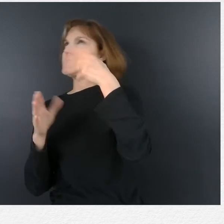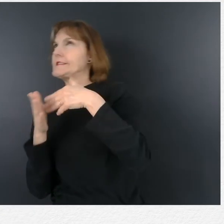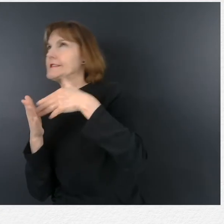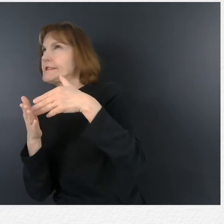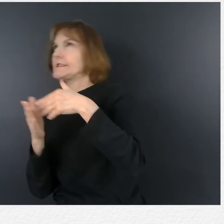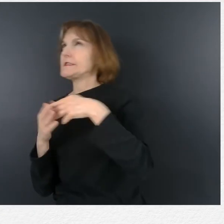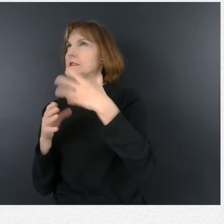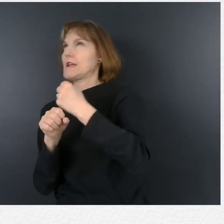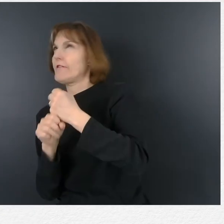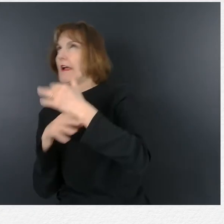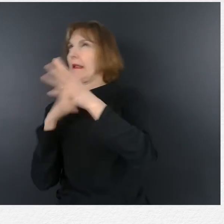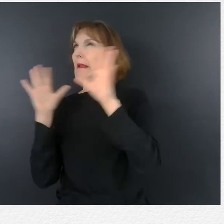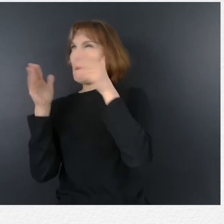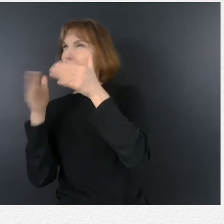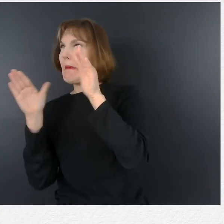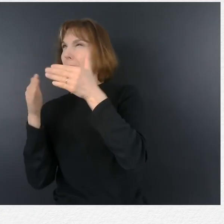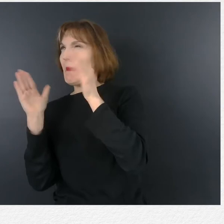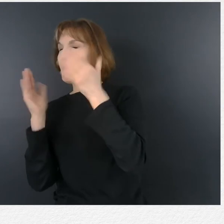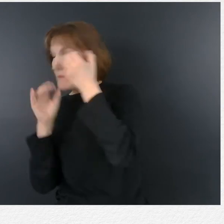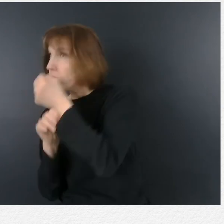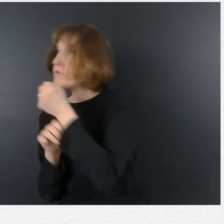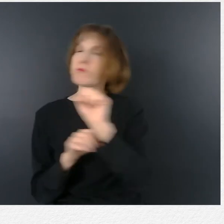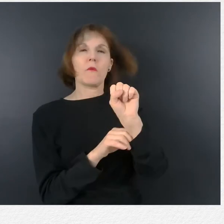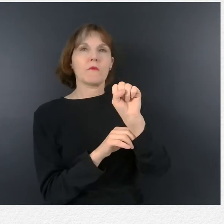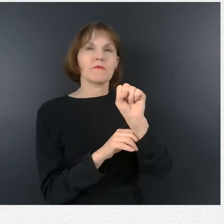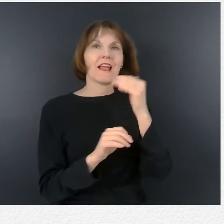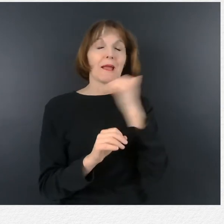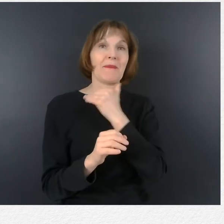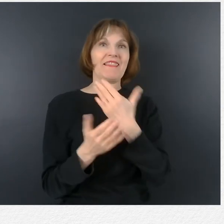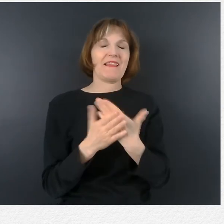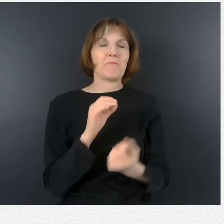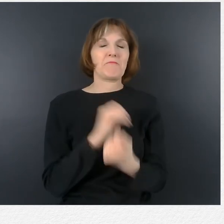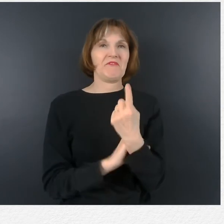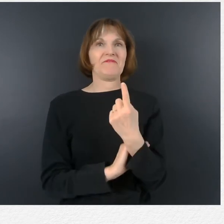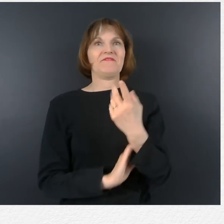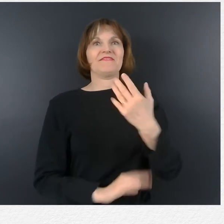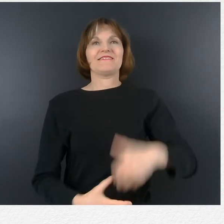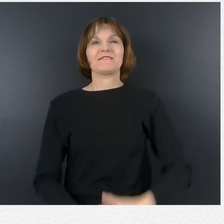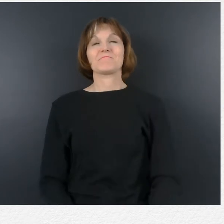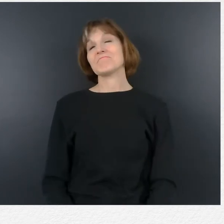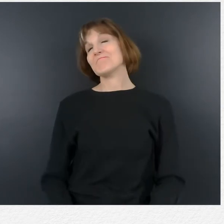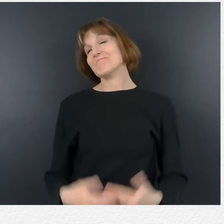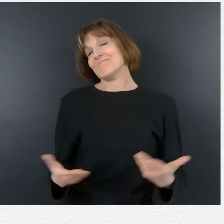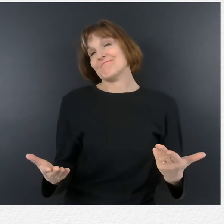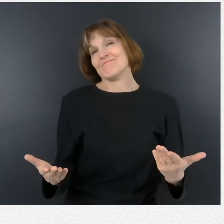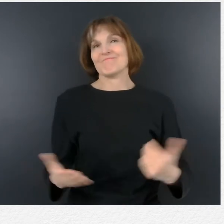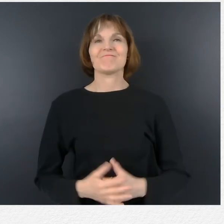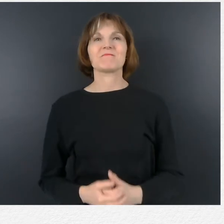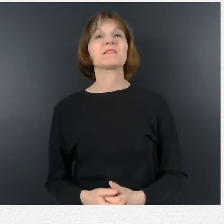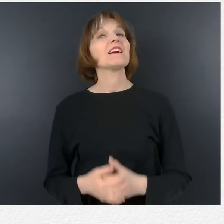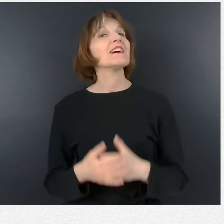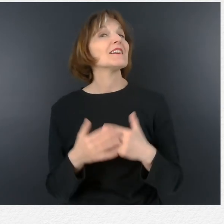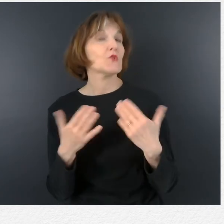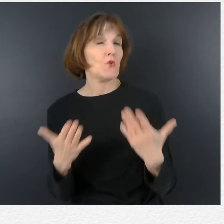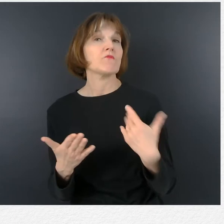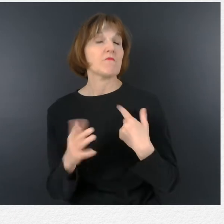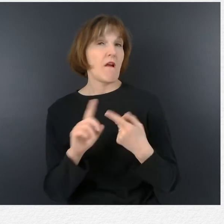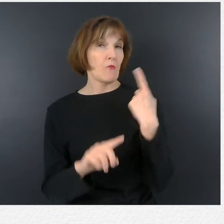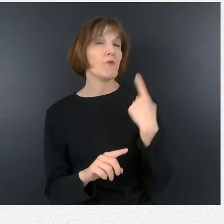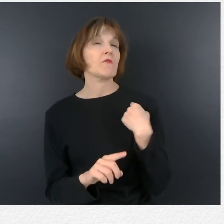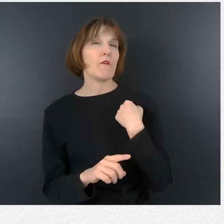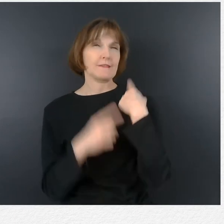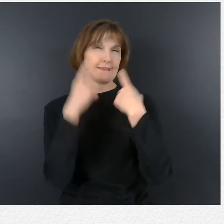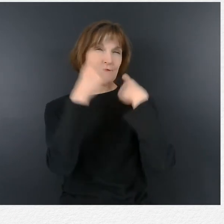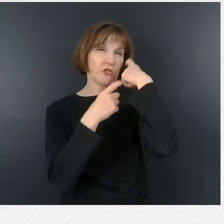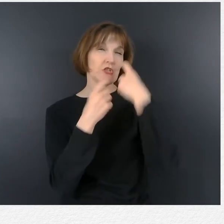avec une rapidité surprenante. Par conséquent, considérez ces choses et ne pensez surtout pas